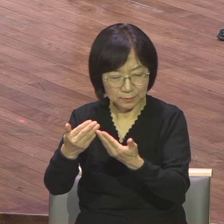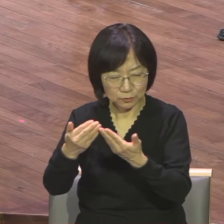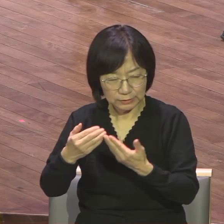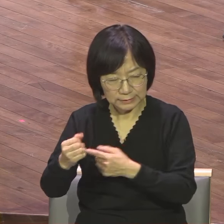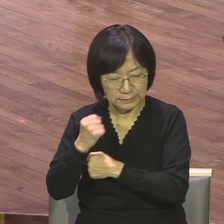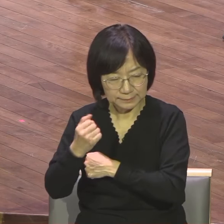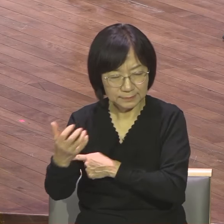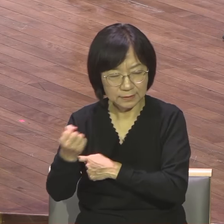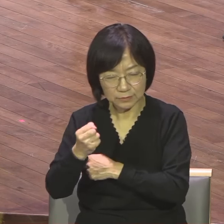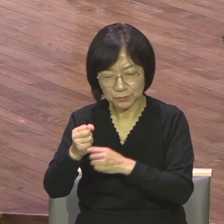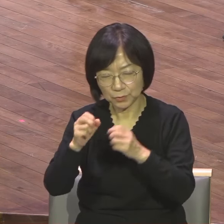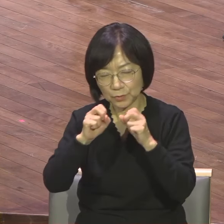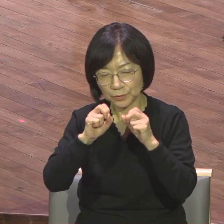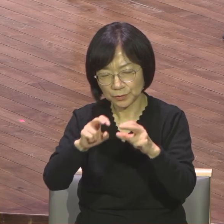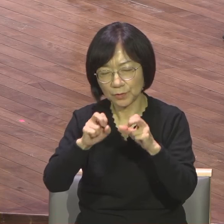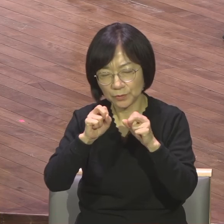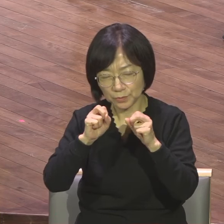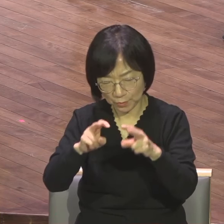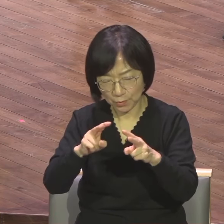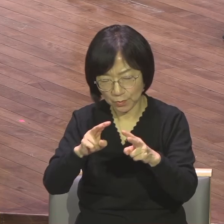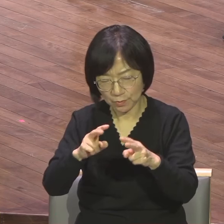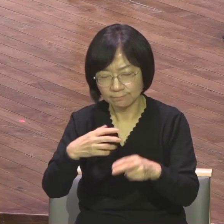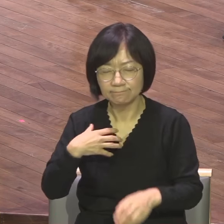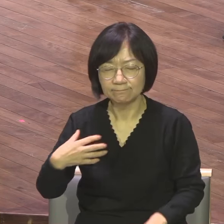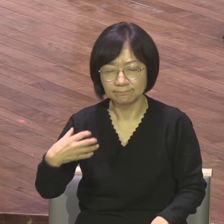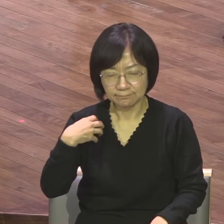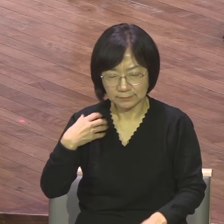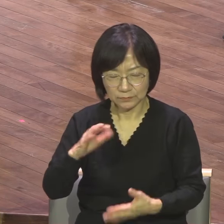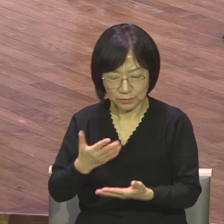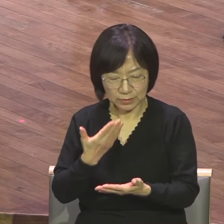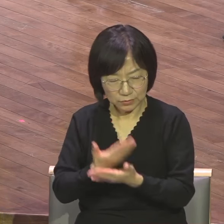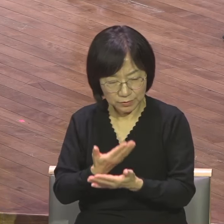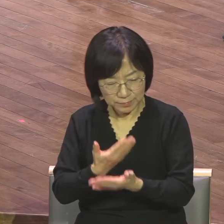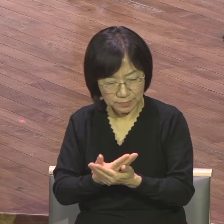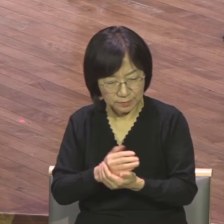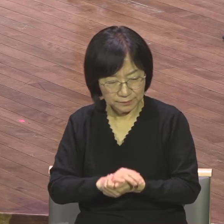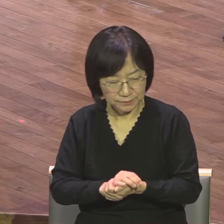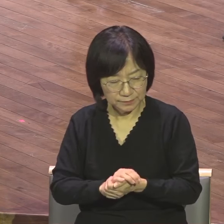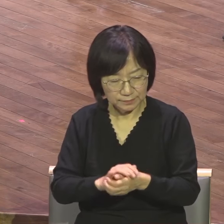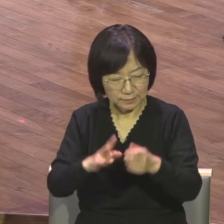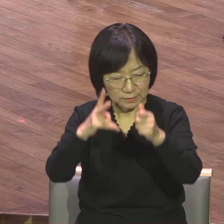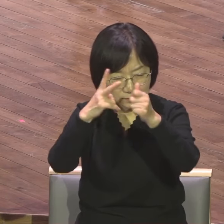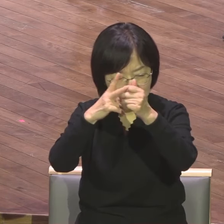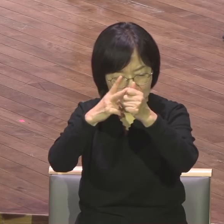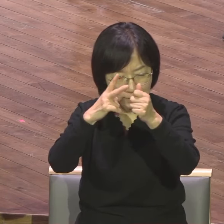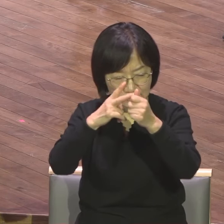향해 정면 돌파하는 선교위원회 되게 하여 주시옵소서. 대륙별로